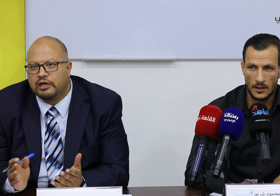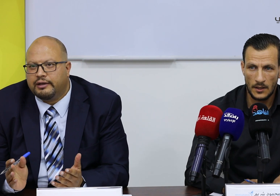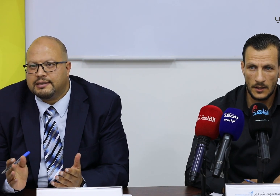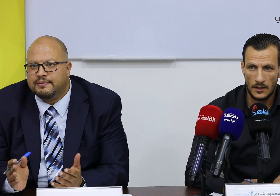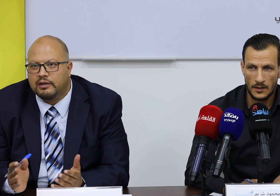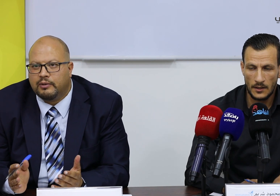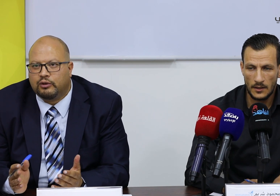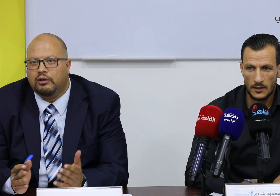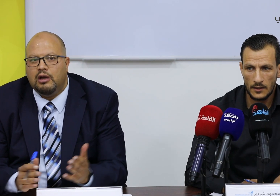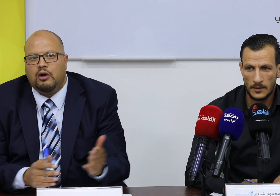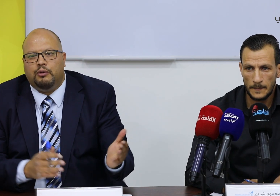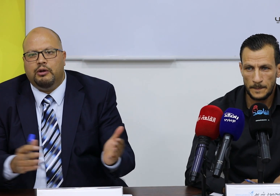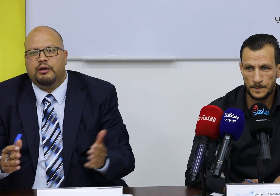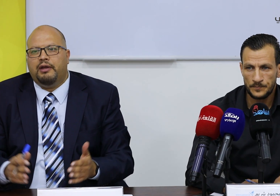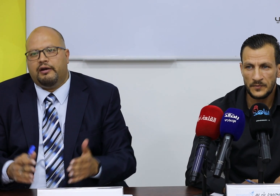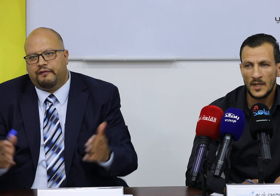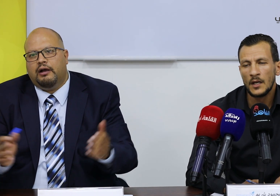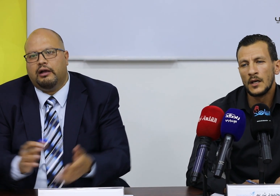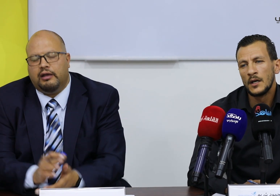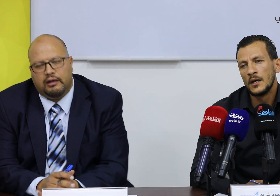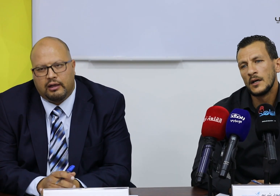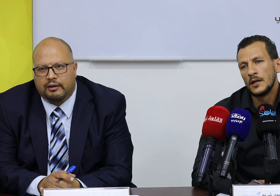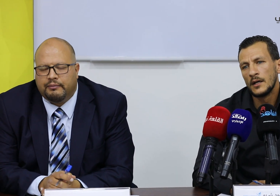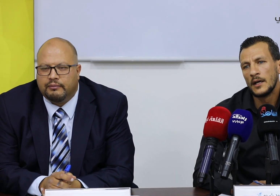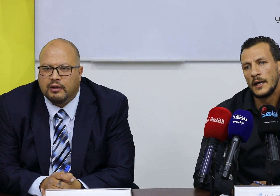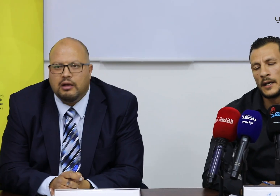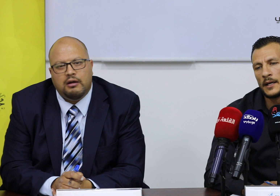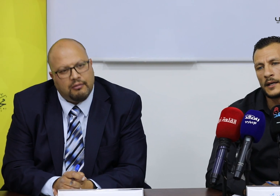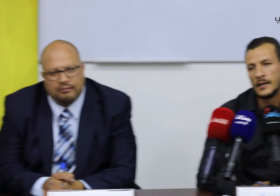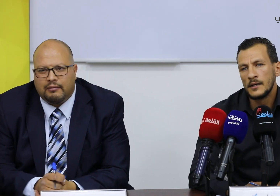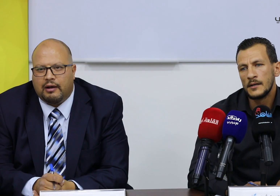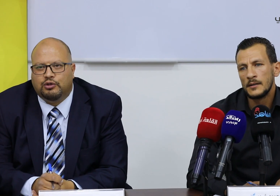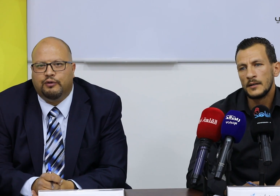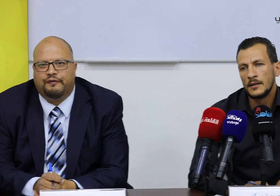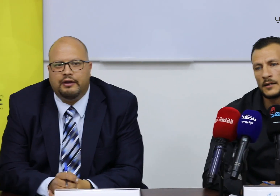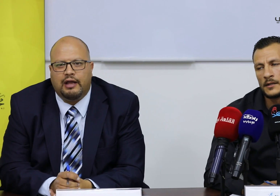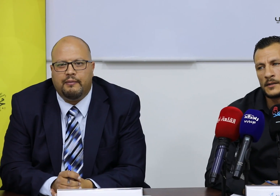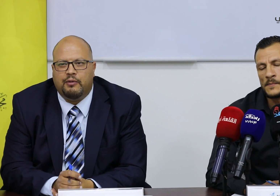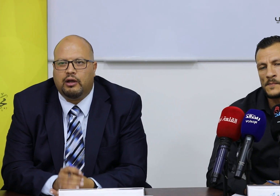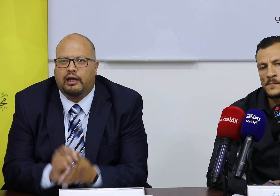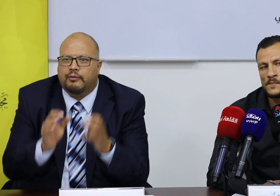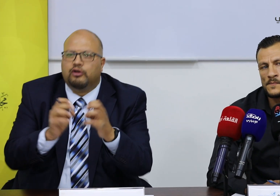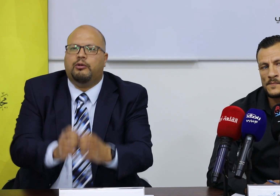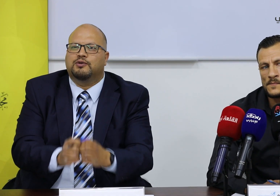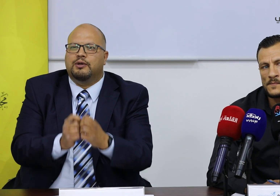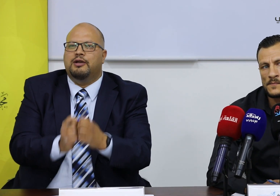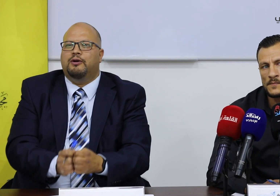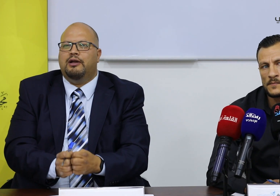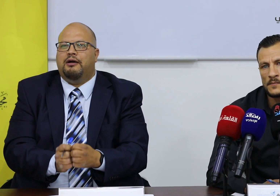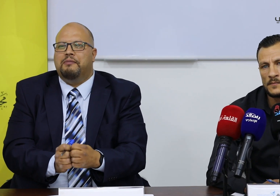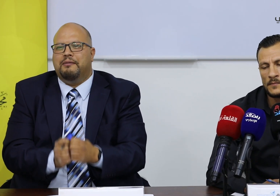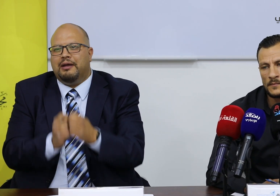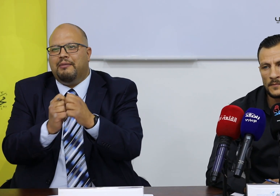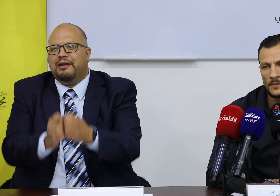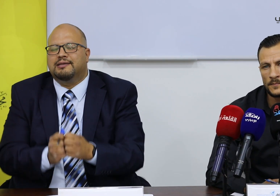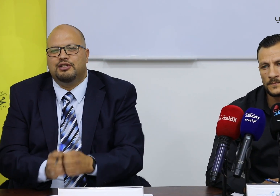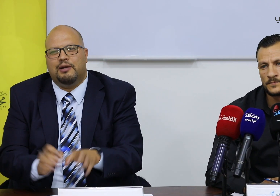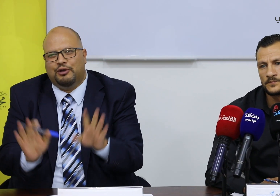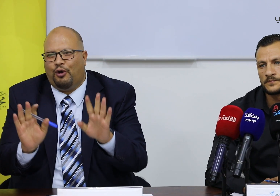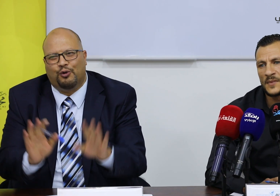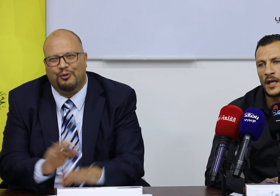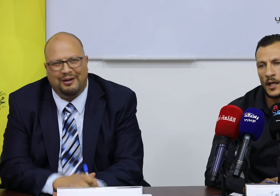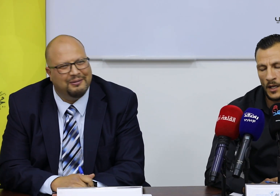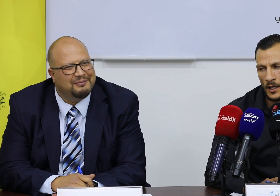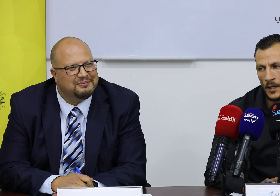مخاطر الجهات الرسمية برضه كوزارة النقل او هي تنظيم قطاع النقل العام. شوف دائما قلت احنا برضه محصورين هنا بمدى